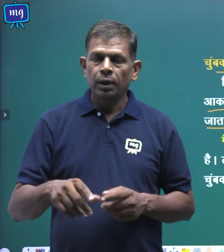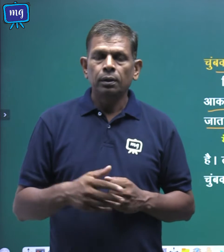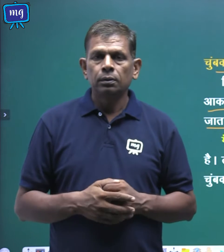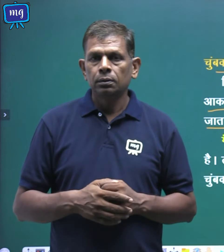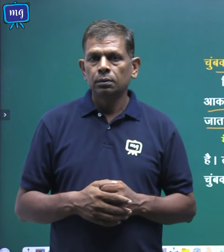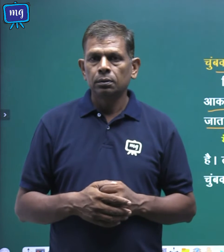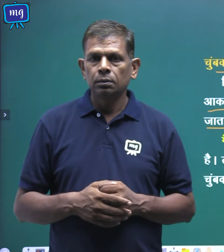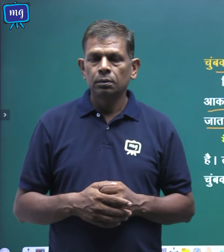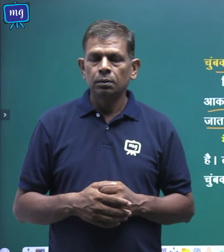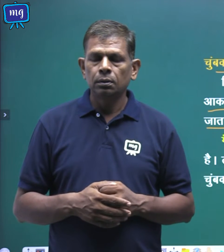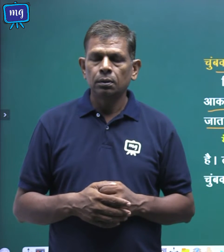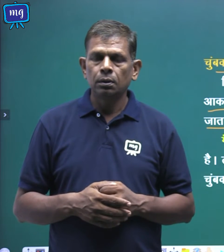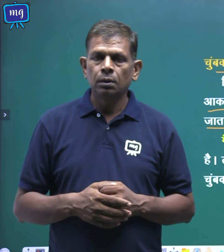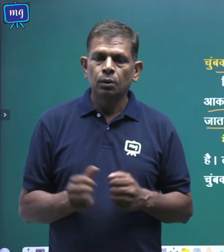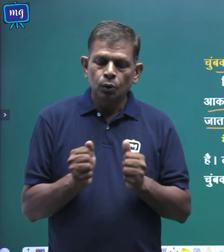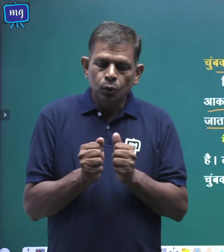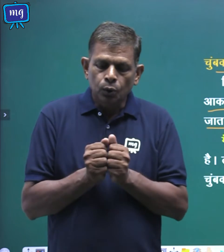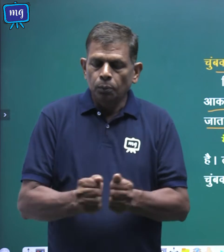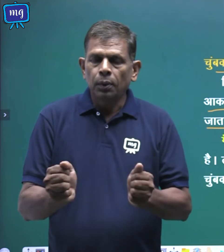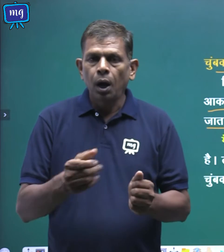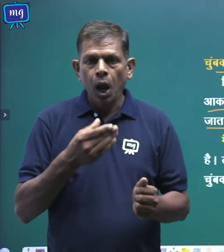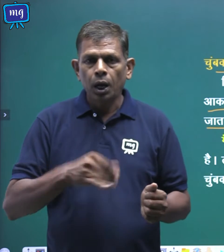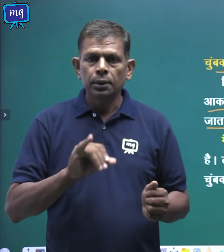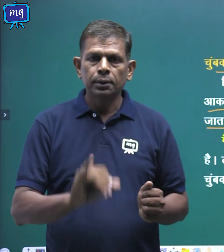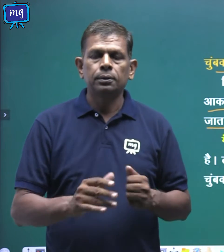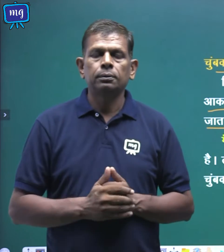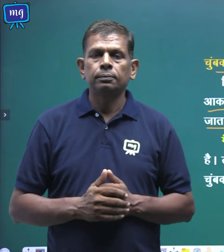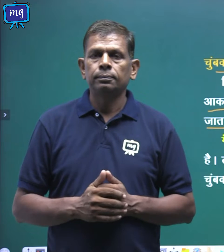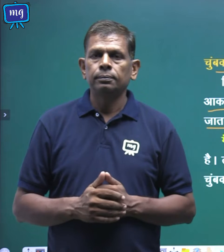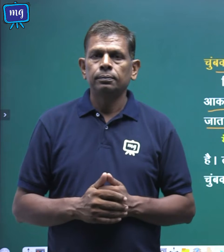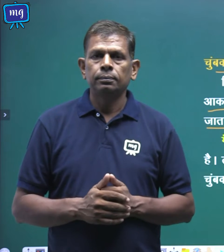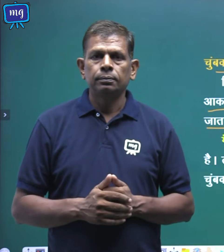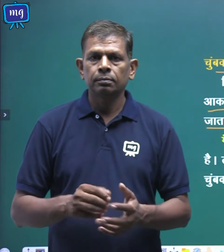वे चुंबक कहलाते हैं।